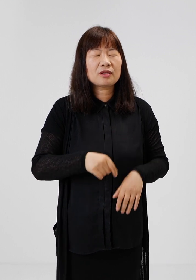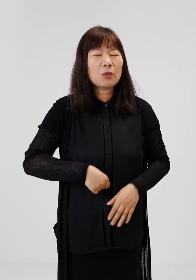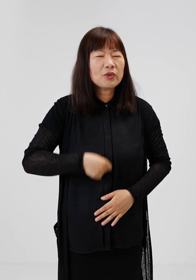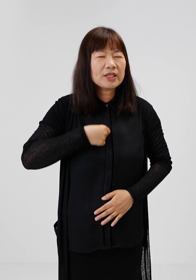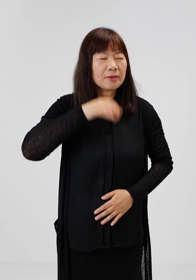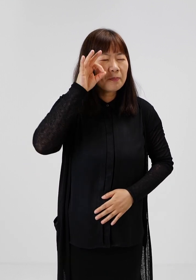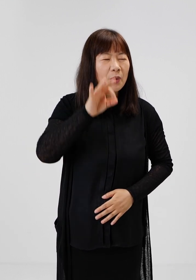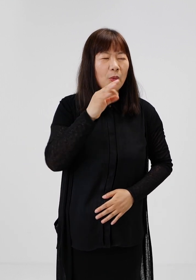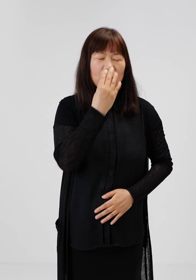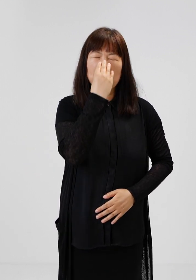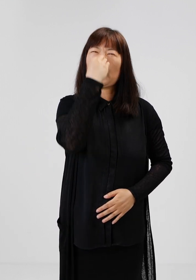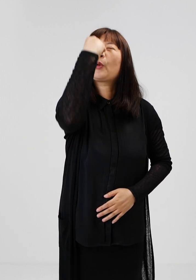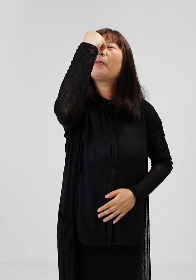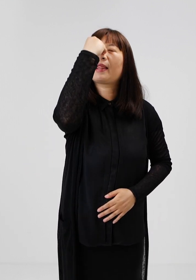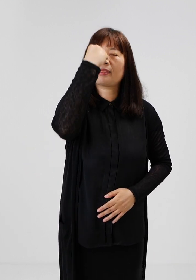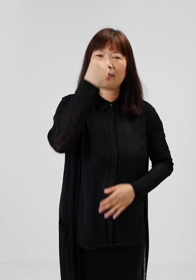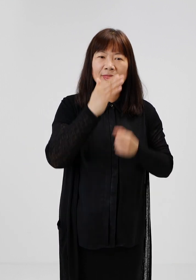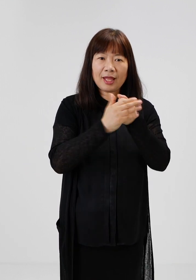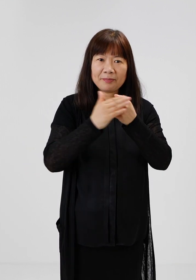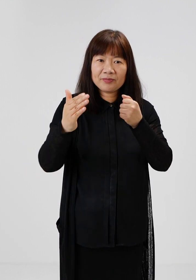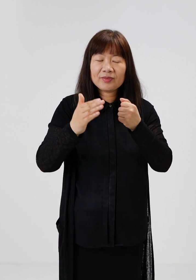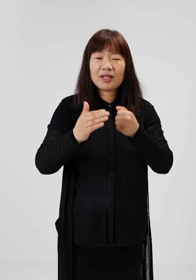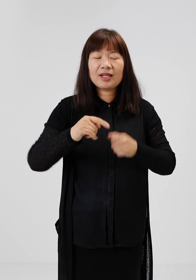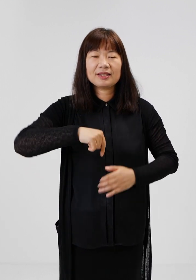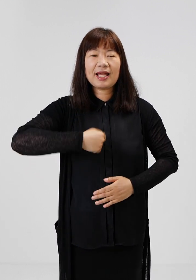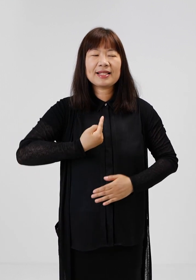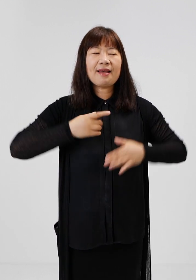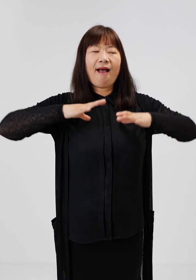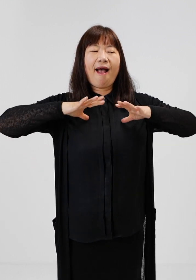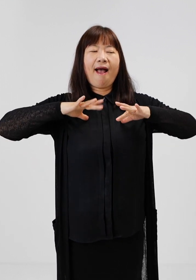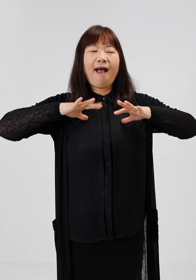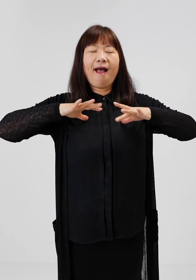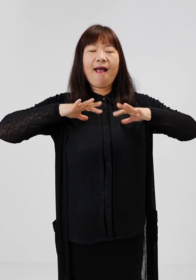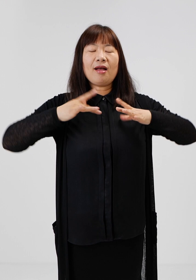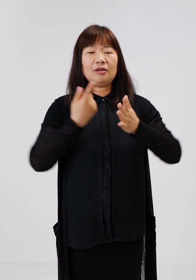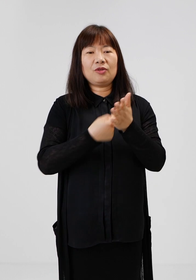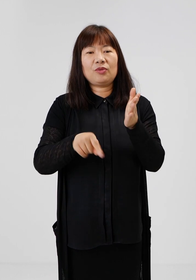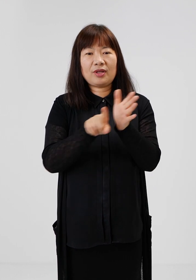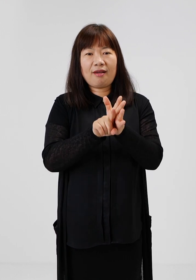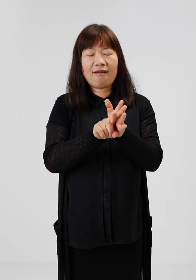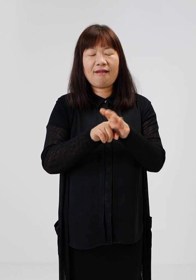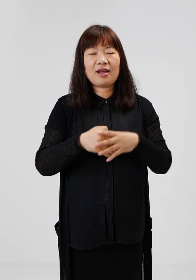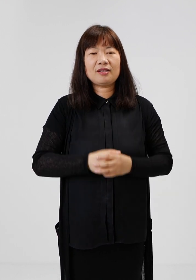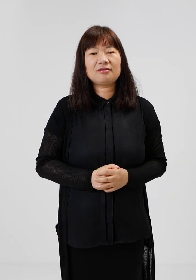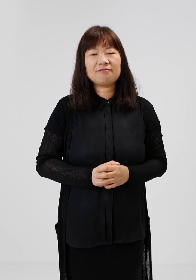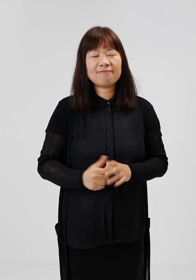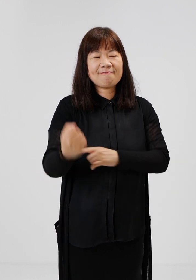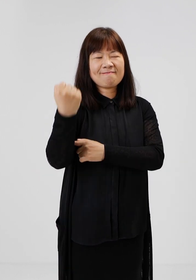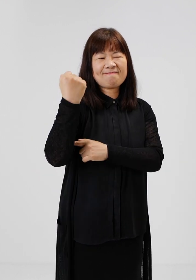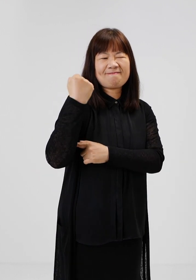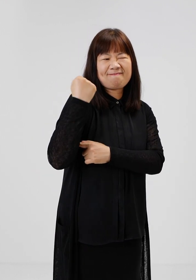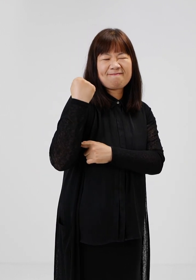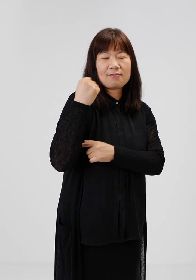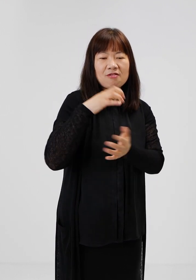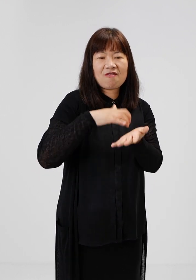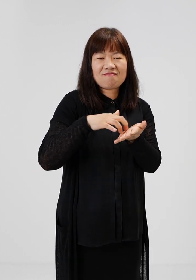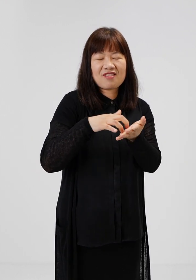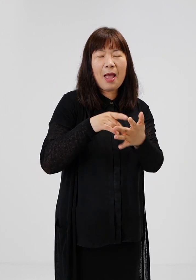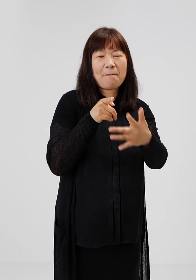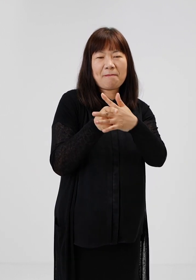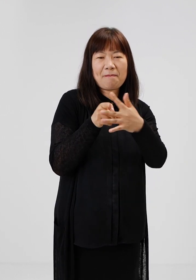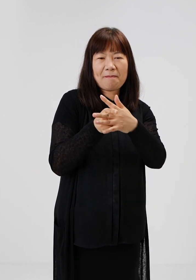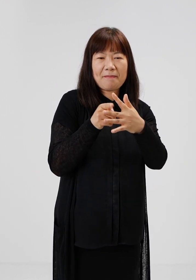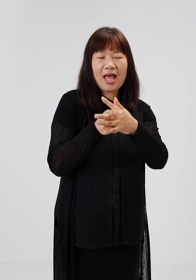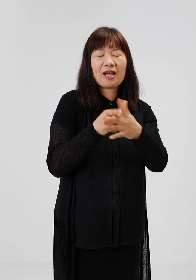사실상 교만이 들어오면서 자기 자랑을 위해서 세력, 규모, 숫자를